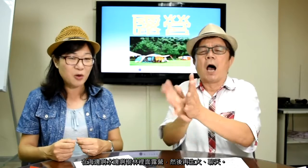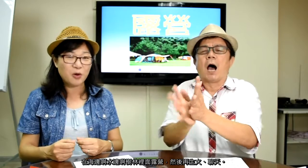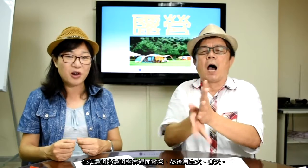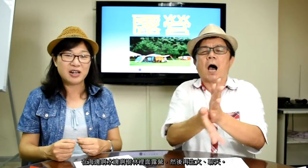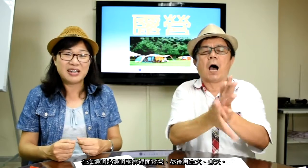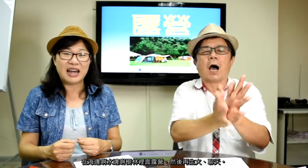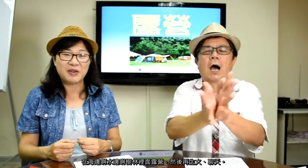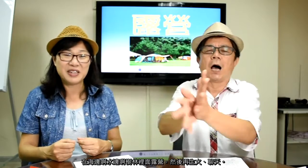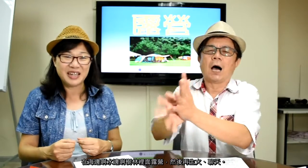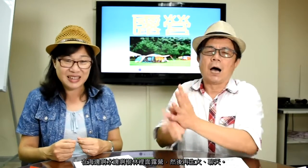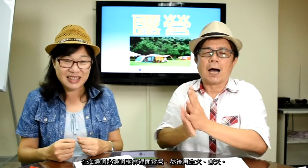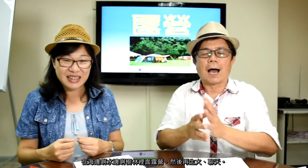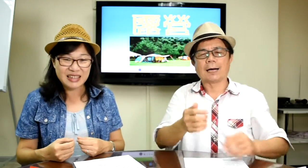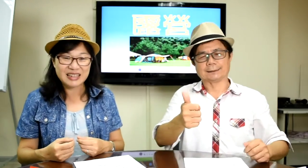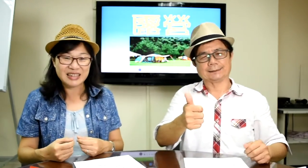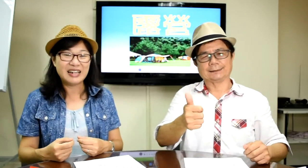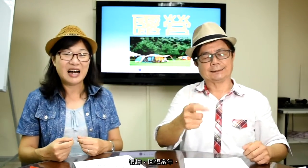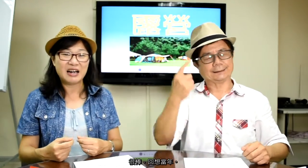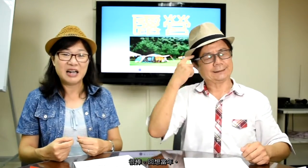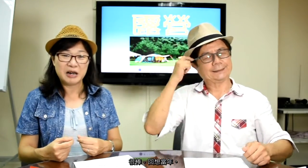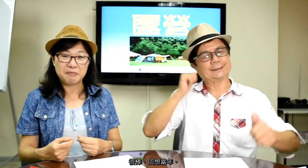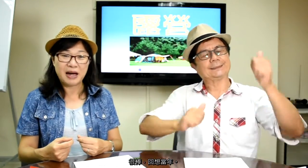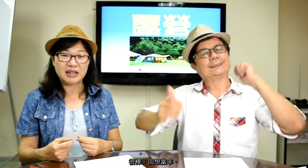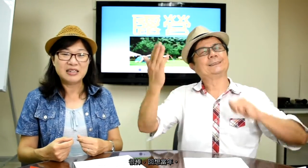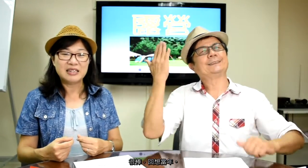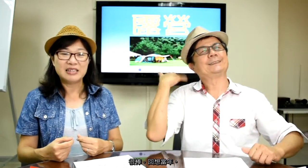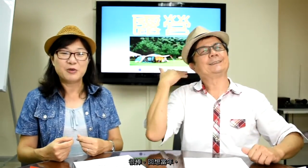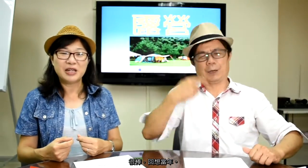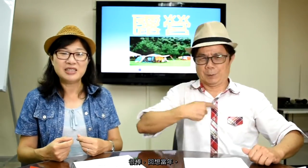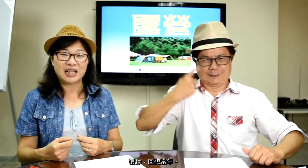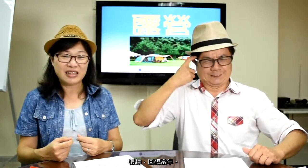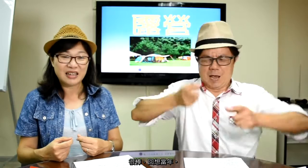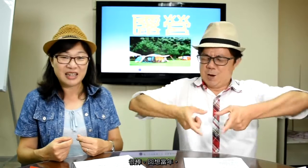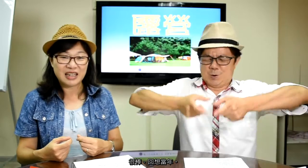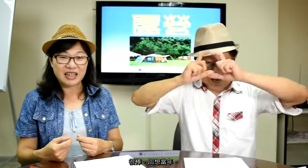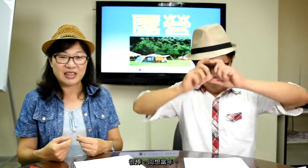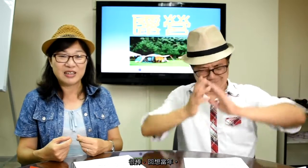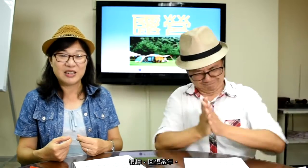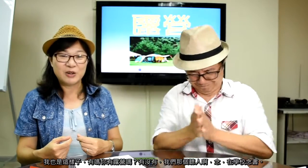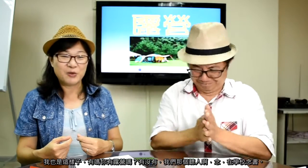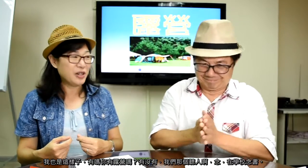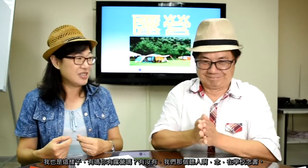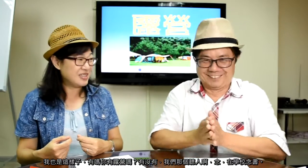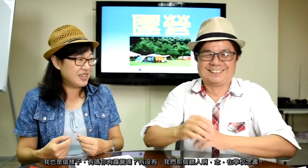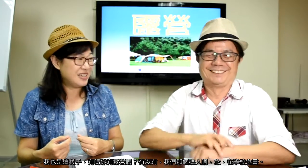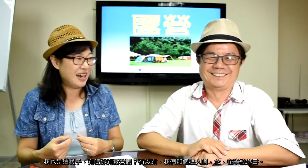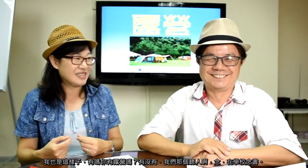火聊天，很棒。回想当年我也是这样